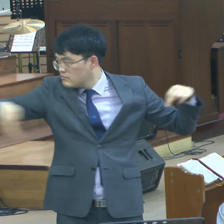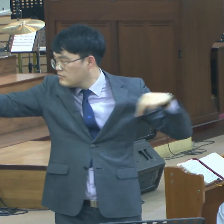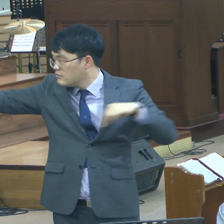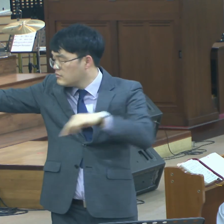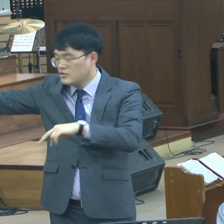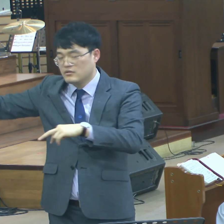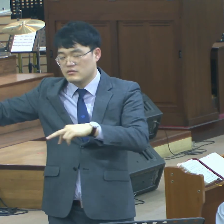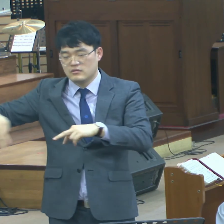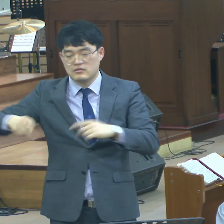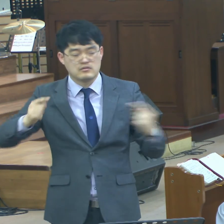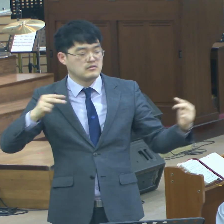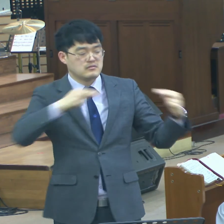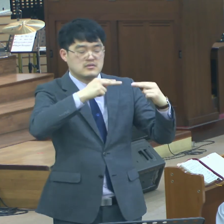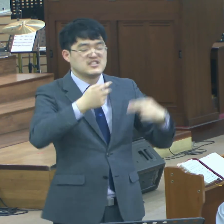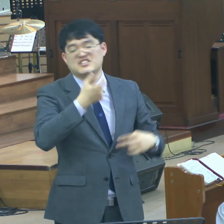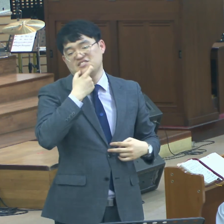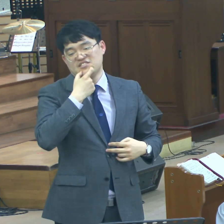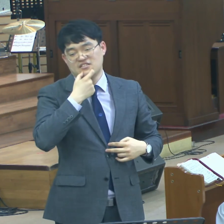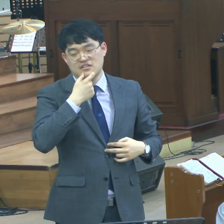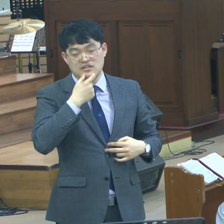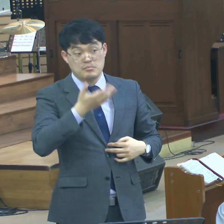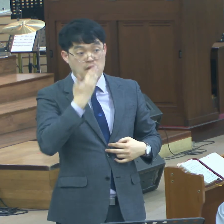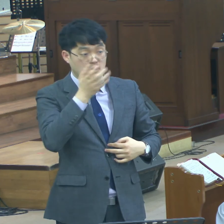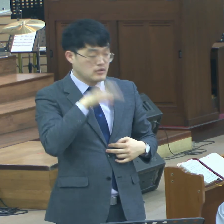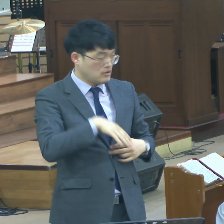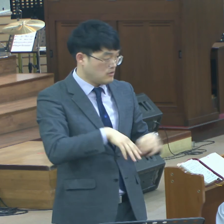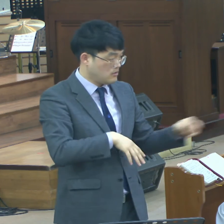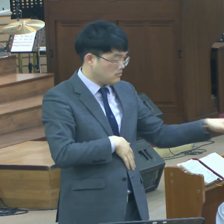인사 안 하겠다. 식당에서도 밥 먹을까?